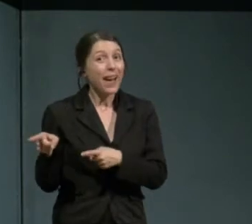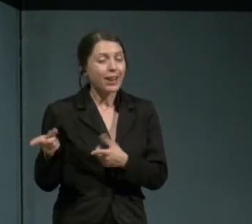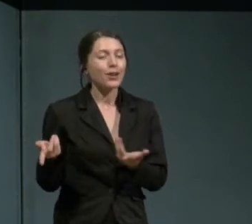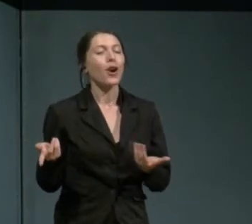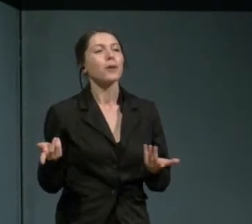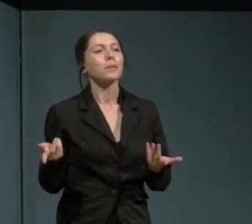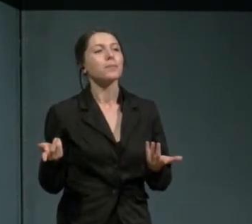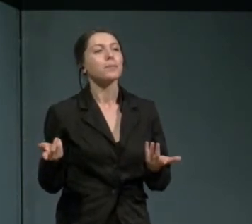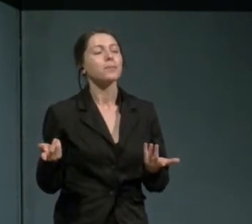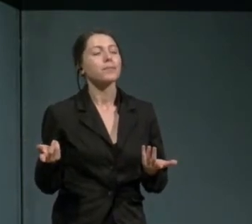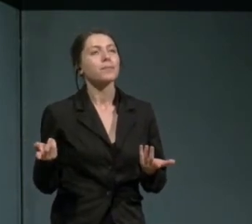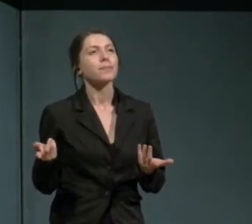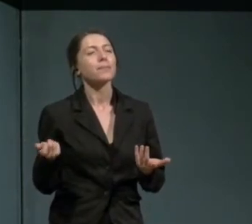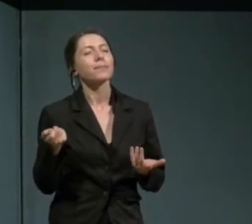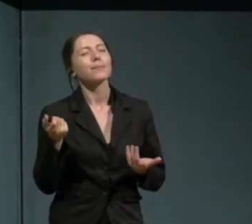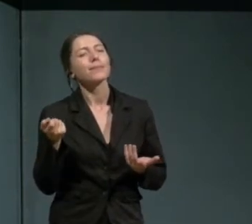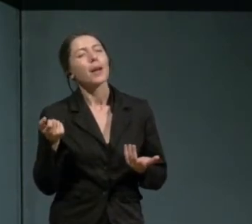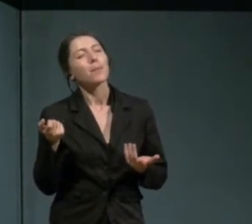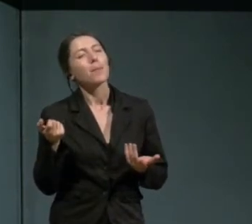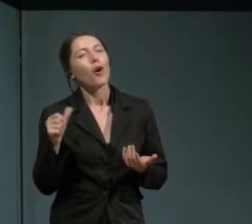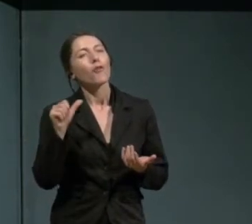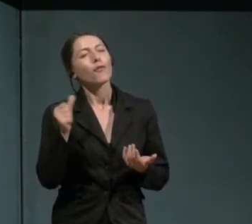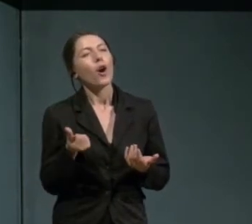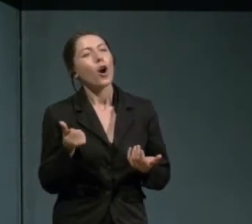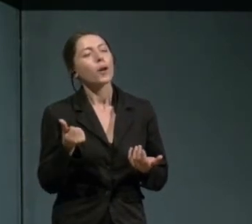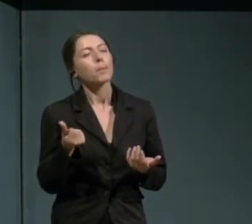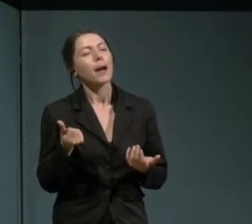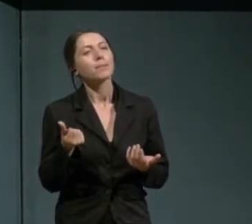però è un po il collegamento